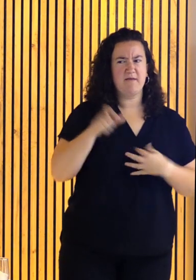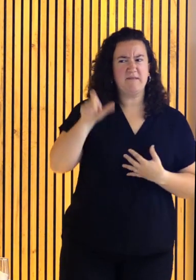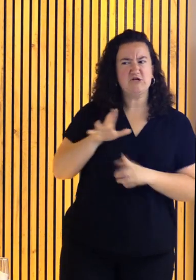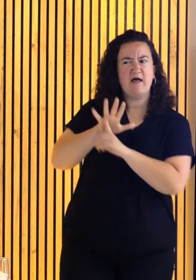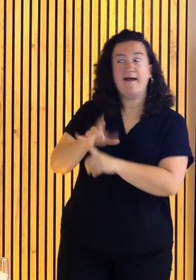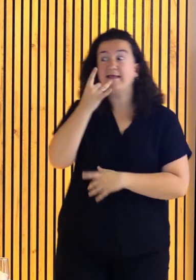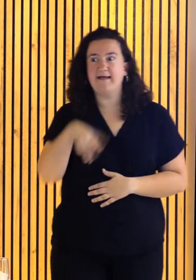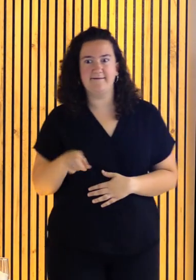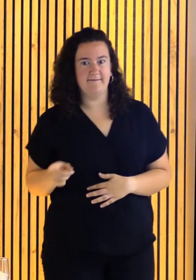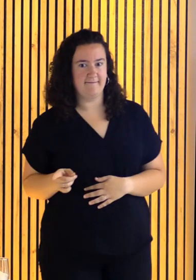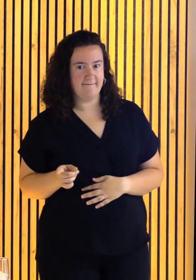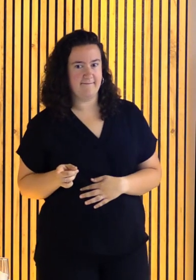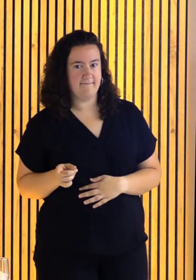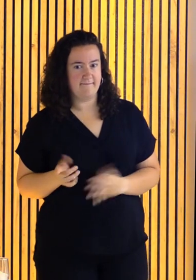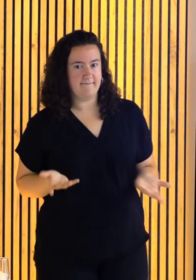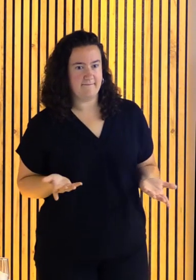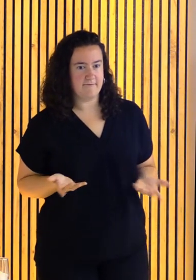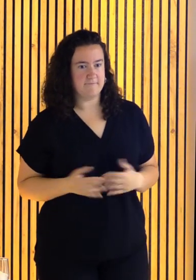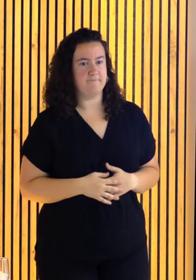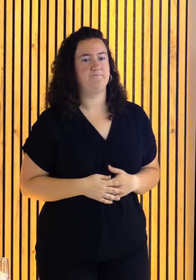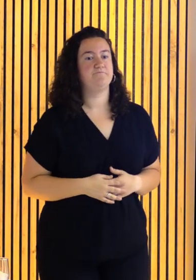Bueno, Collisek dioen moduan,